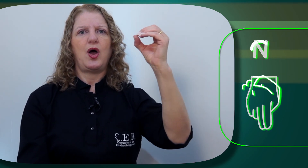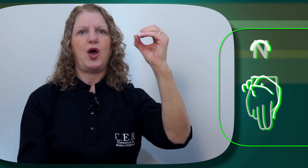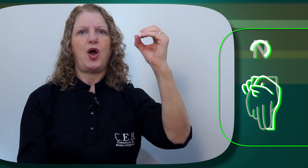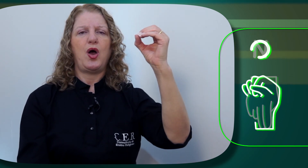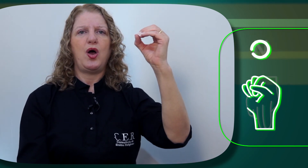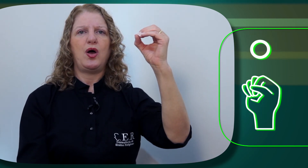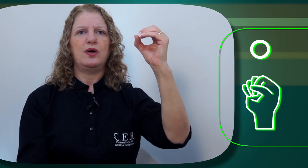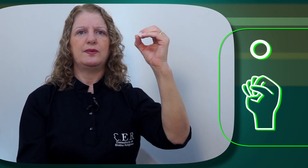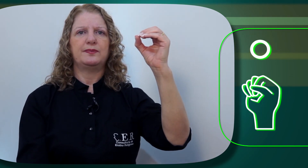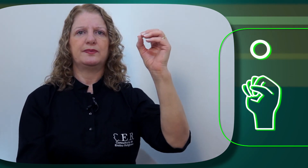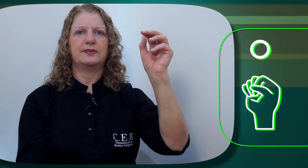O,